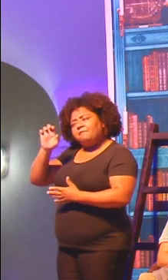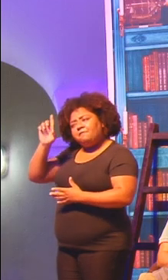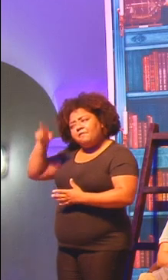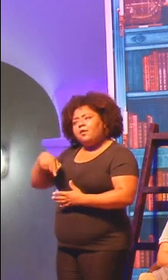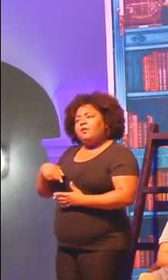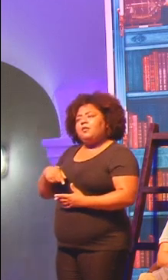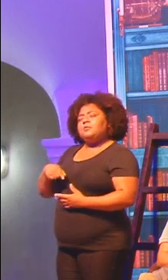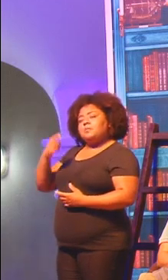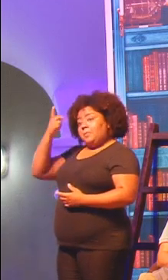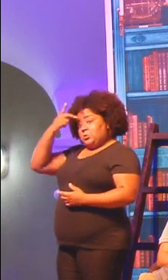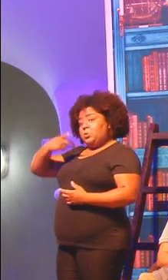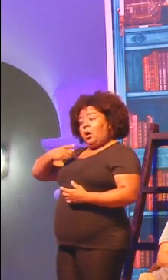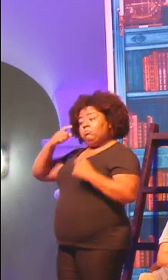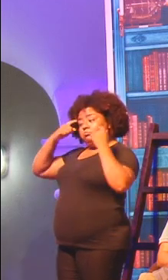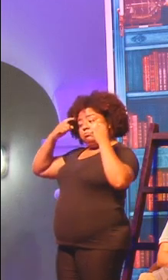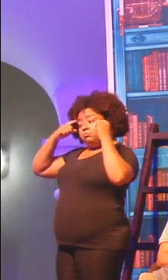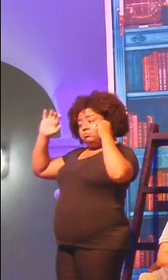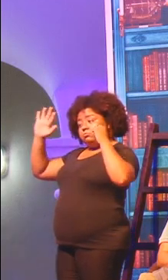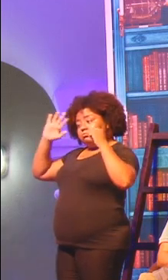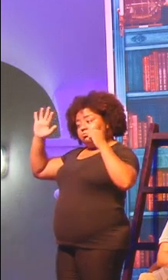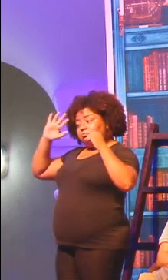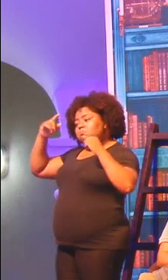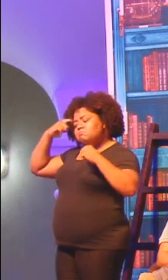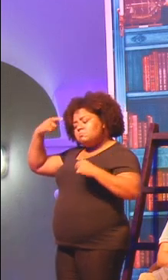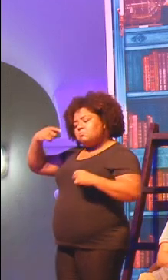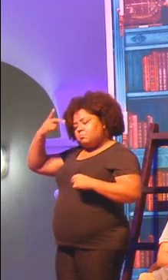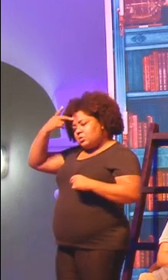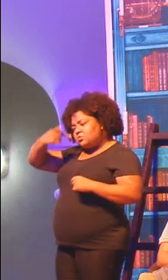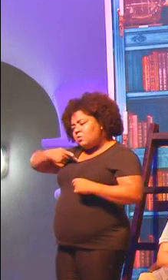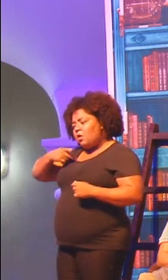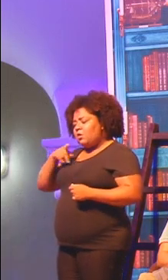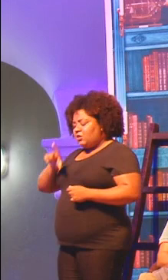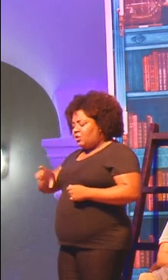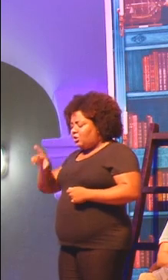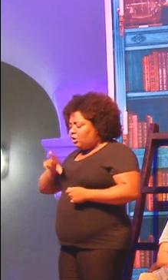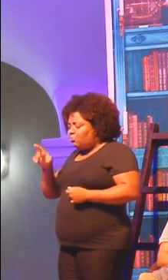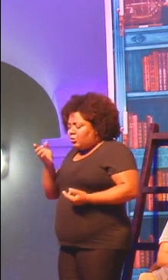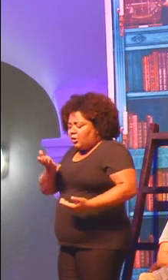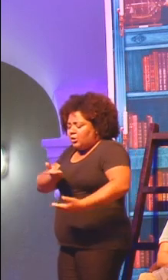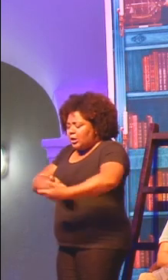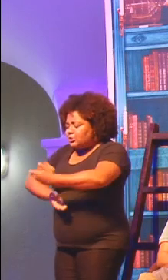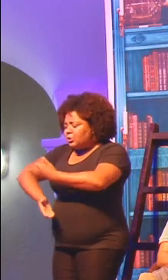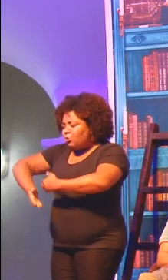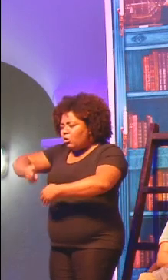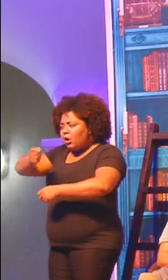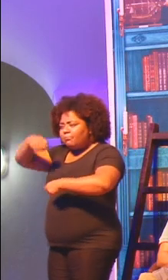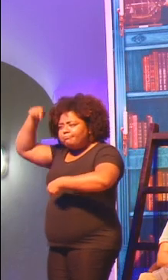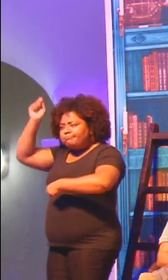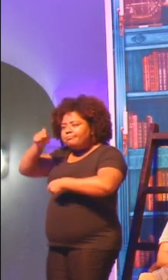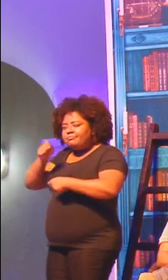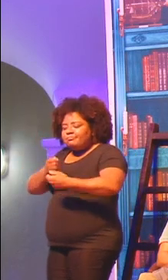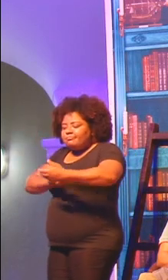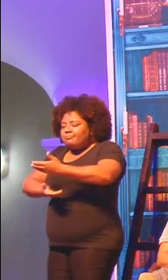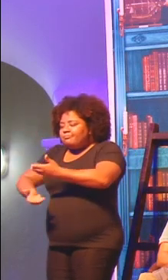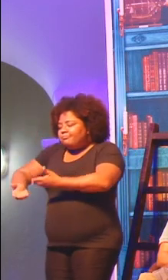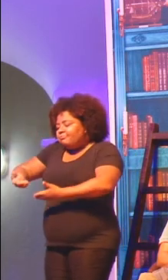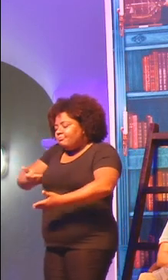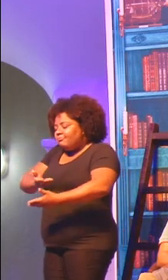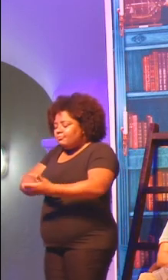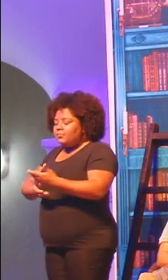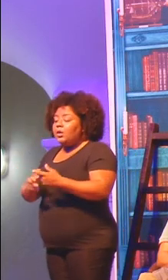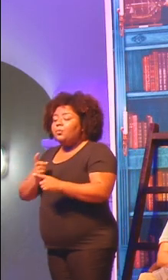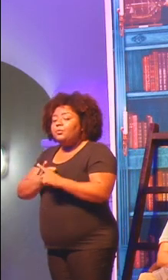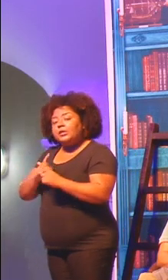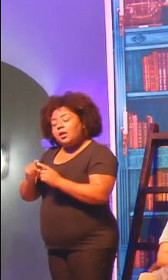acontece esse espaço mágico, essa troca mágica, que eu digo. Porque, quando a gente pega um livro para ler,